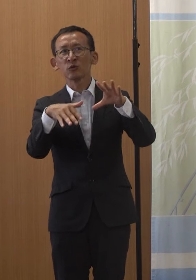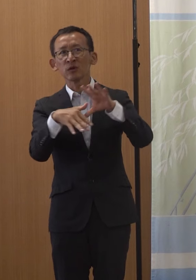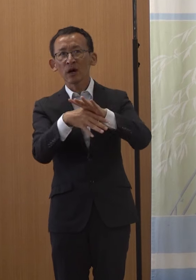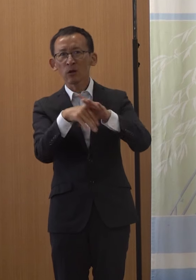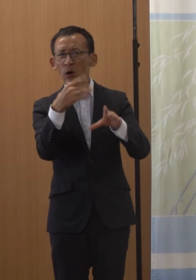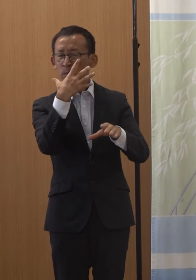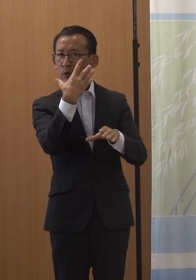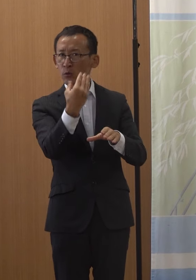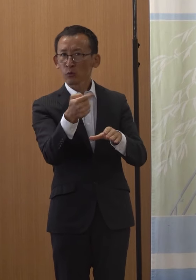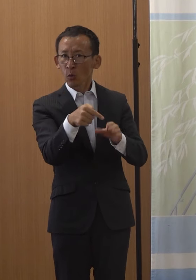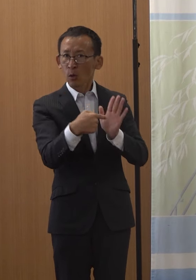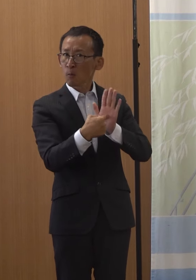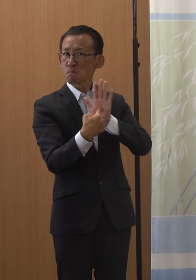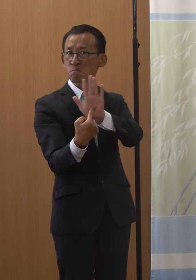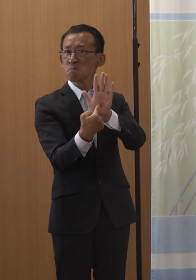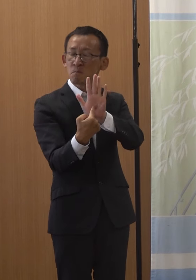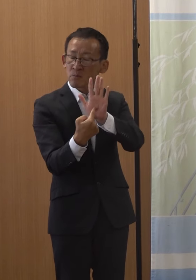PR するというのは非常に大事な、